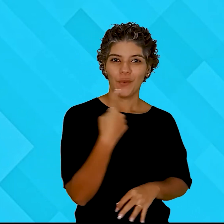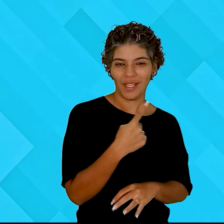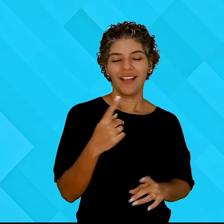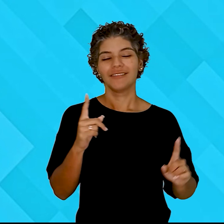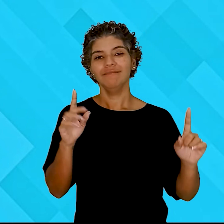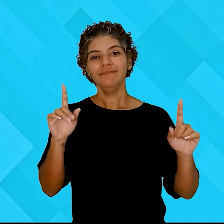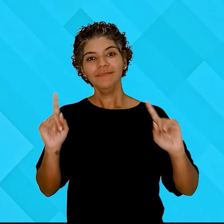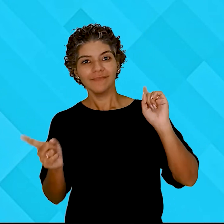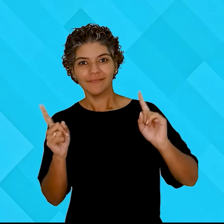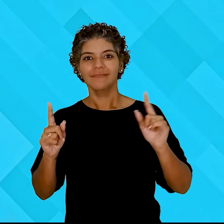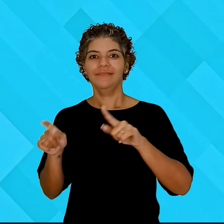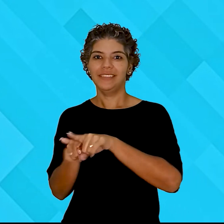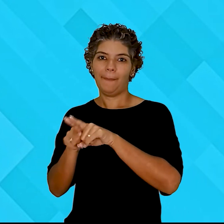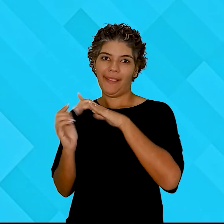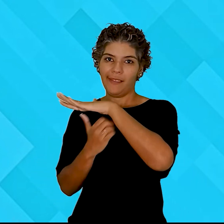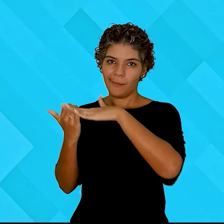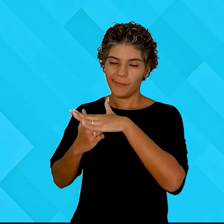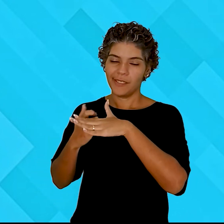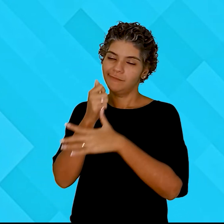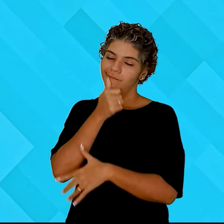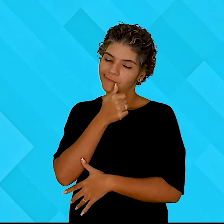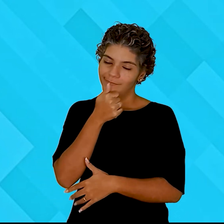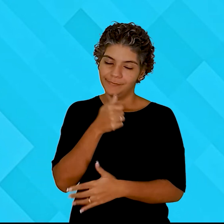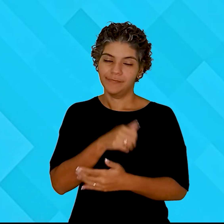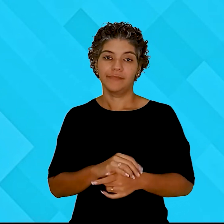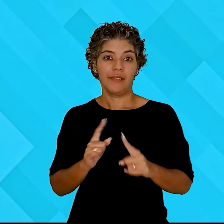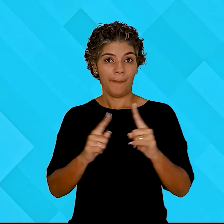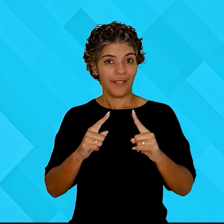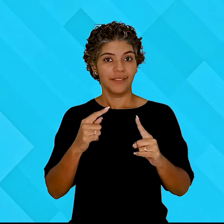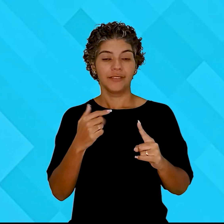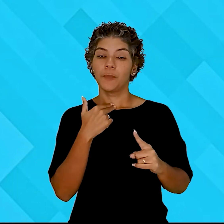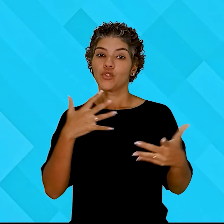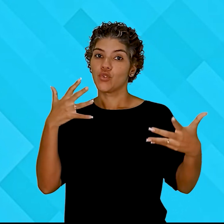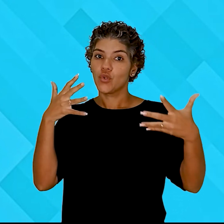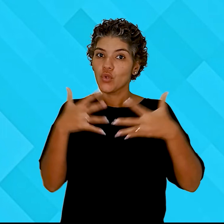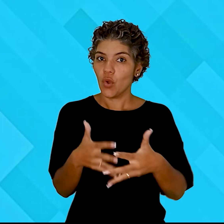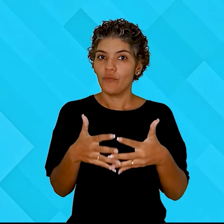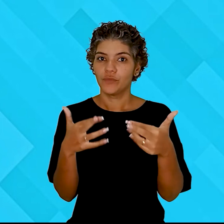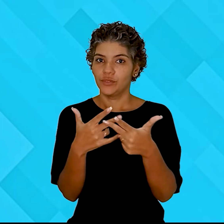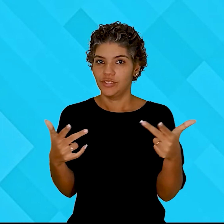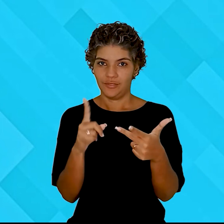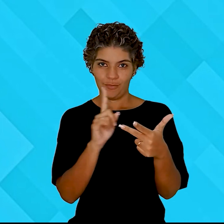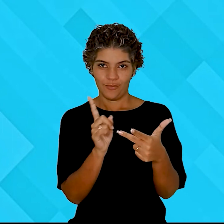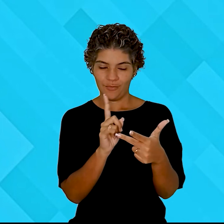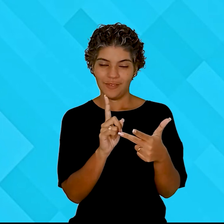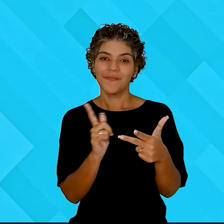que entender e não podemos confundir essas duas coisas. Empreender não significa ter um